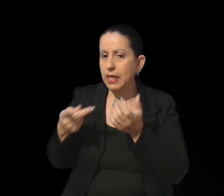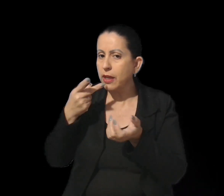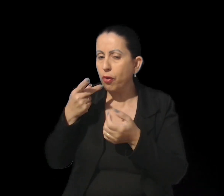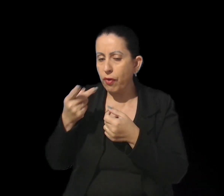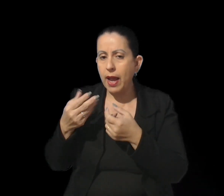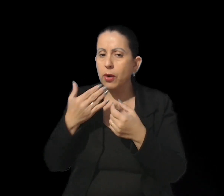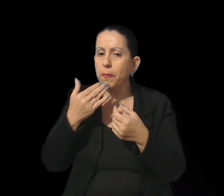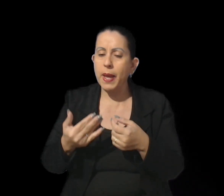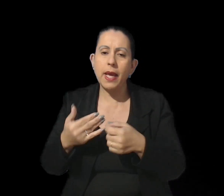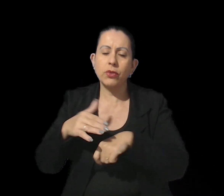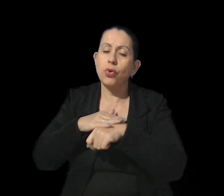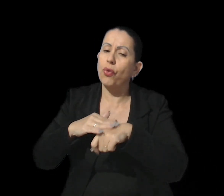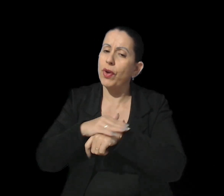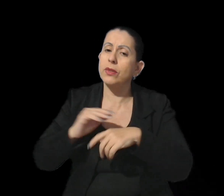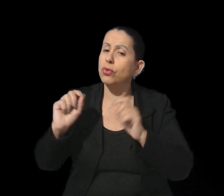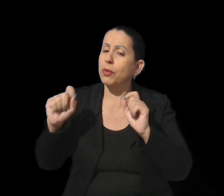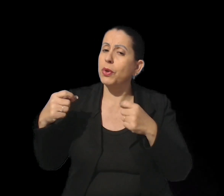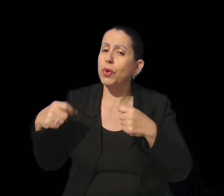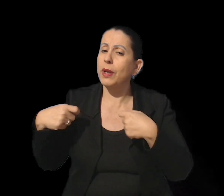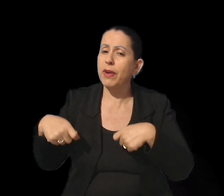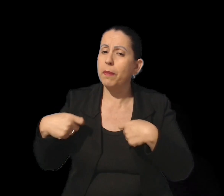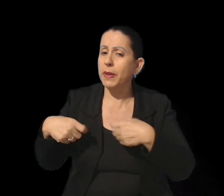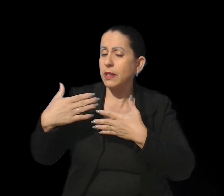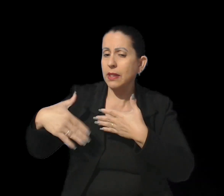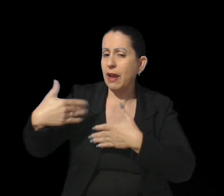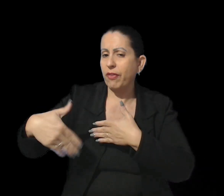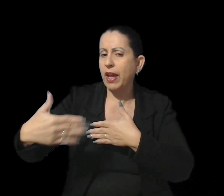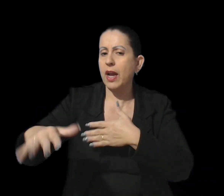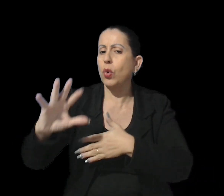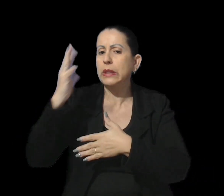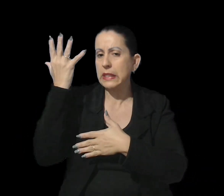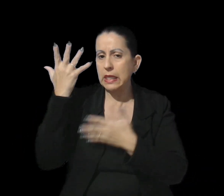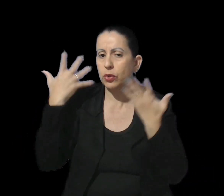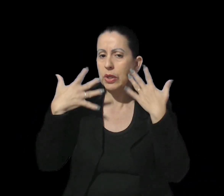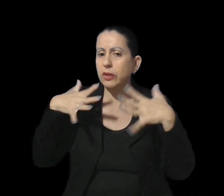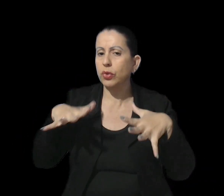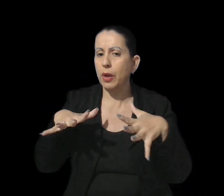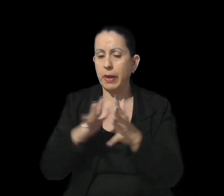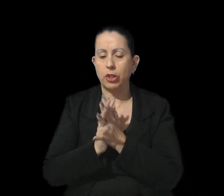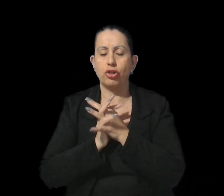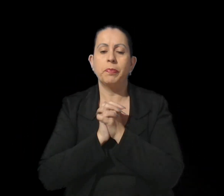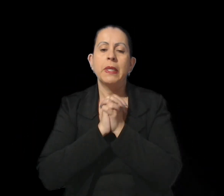eu falo, peço e converso sobre o que vai precisar, vai acontecendo naturalmente.